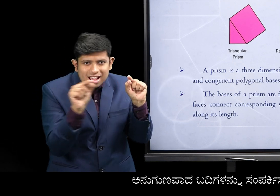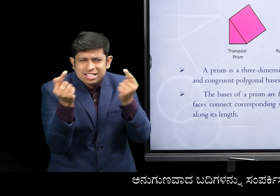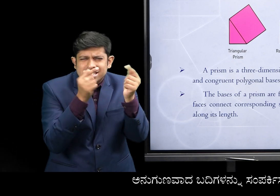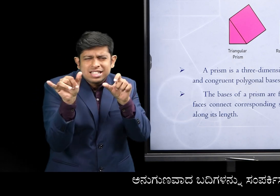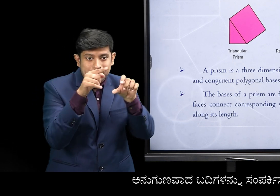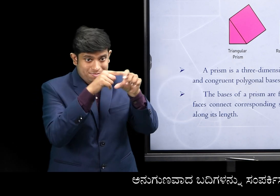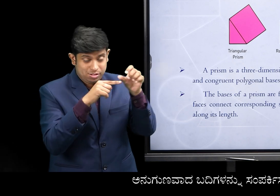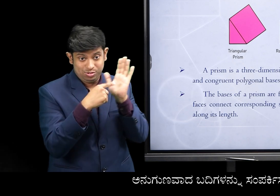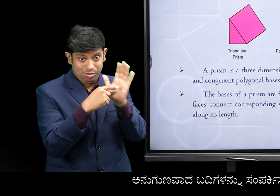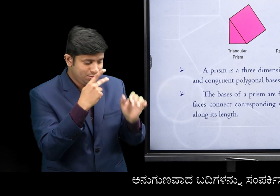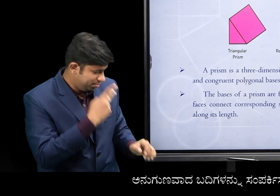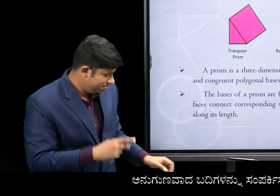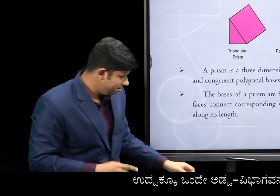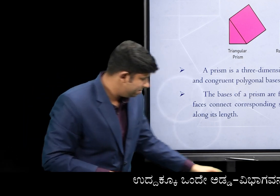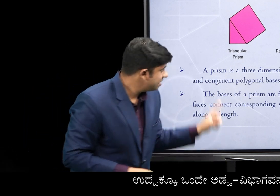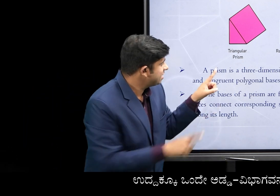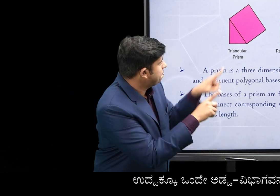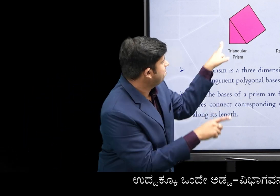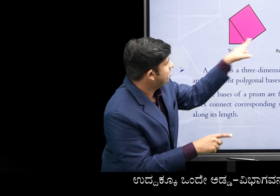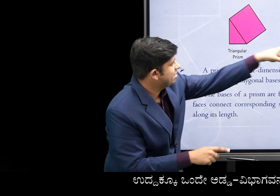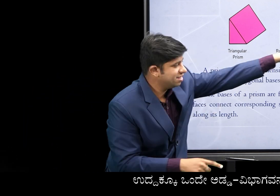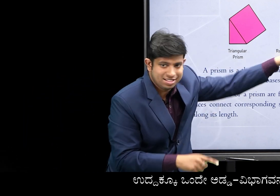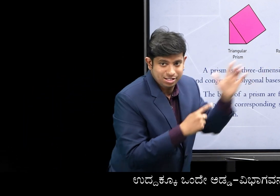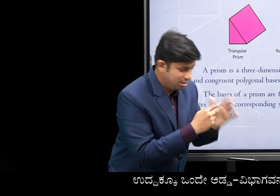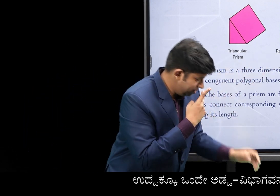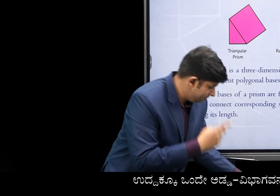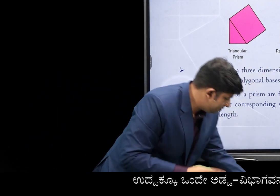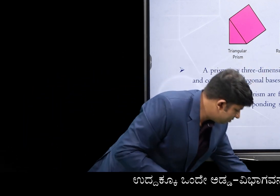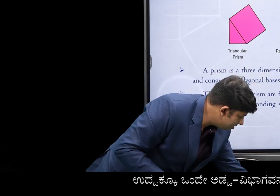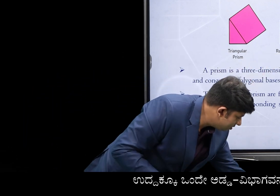ಬದಿಗಳನ್ನ ಸಂಪರ್ಕಿಸುತ್ತೆ ಮತ್ತು ಅದರ ಉದ್ದಕ್ಕೂ ಒಂದೇ ಅಡ್ಡ ವಿಭಾಗಗಳನ್ನ ಹೊಂದಿರುತ್ತದೆ.